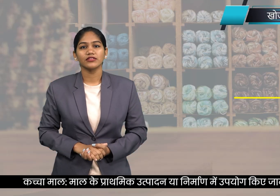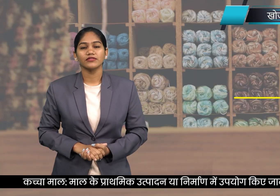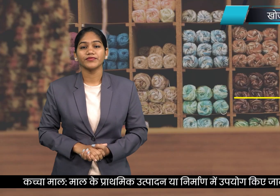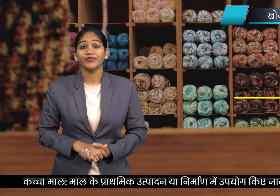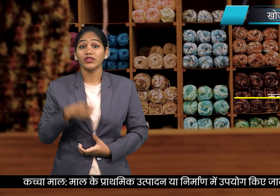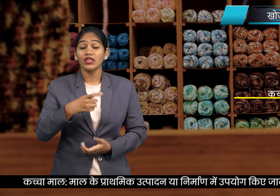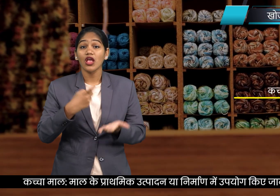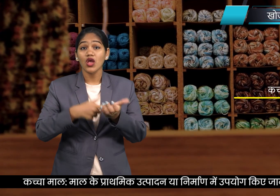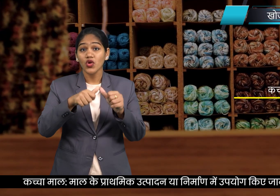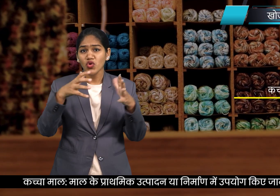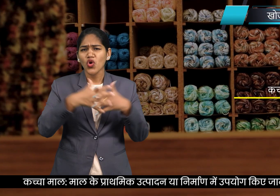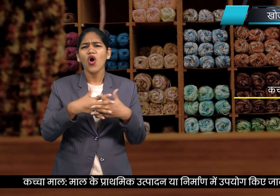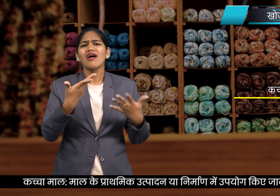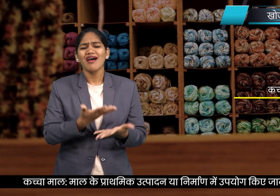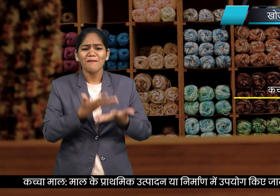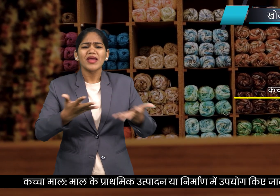कच्चा माल,